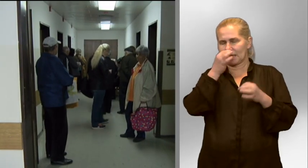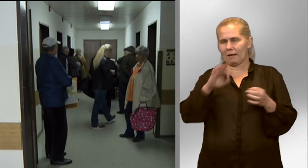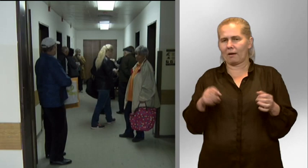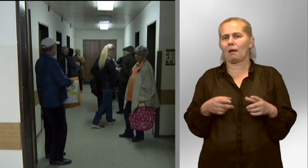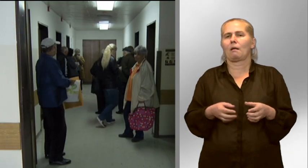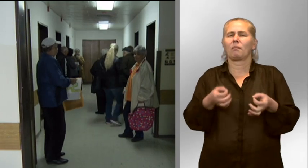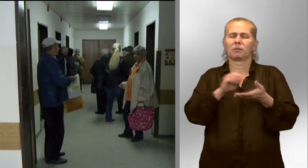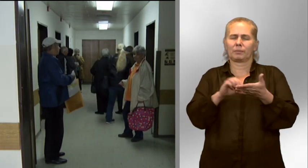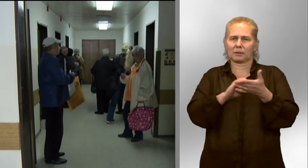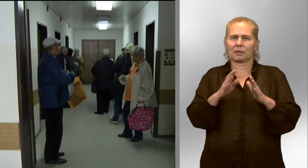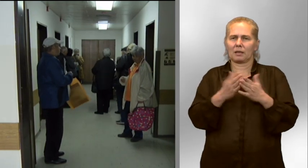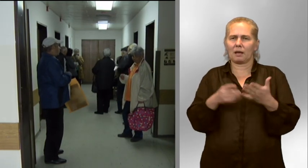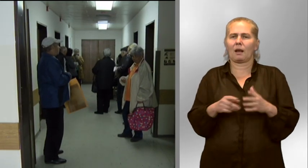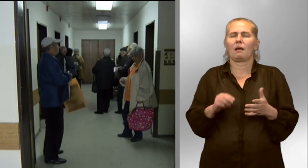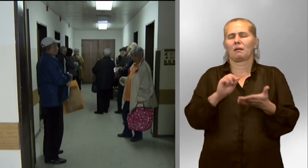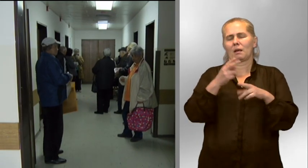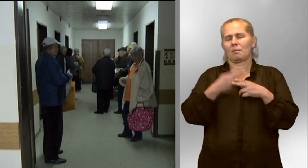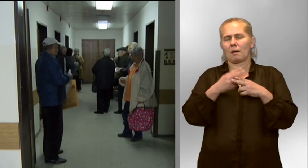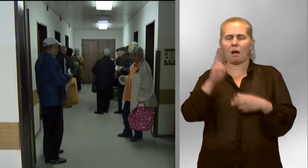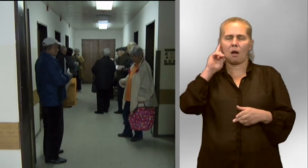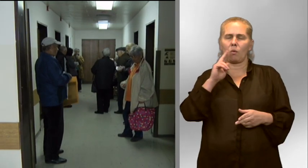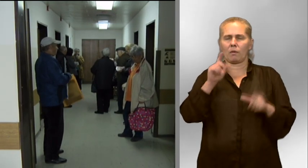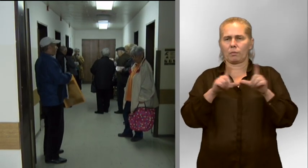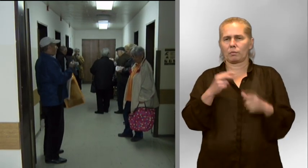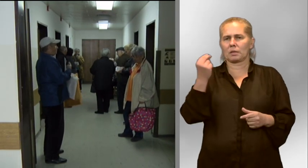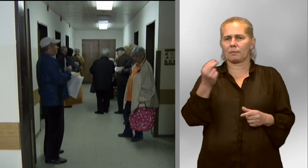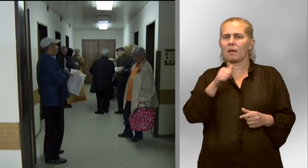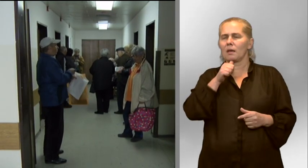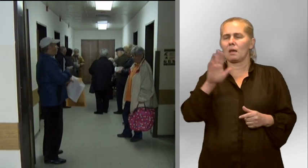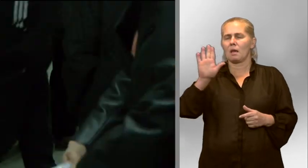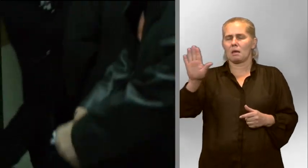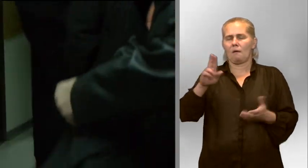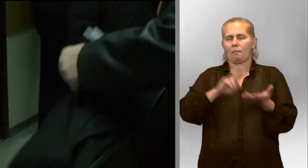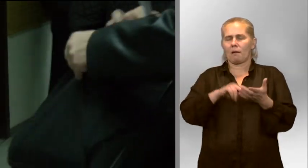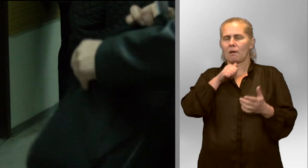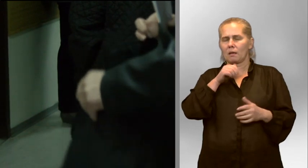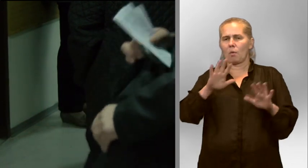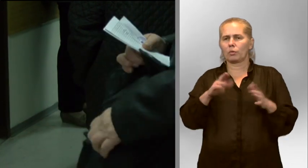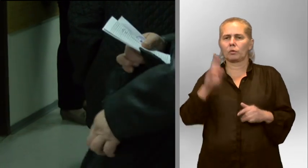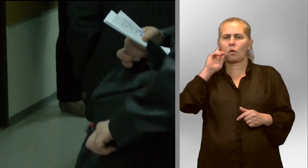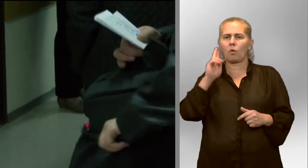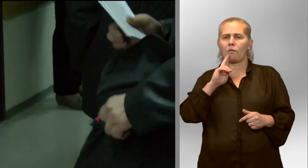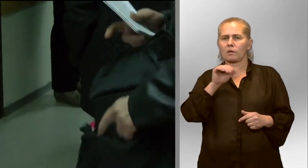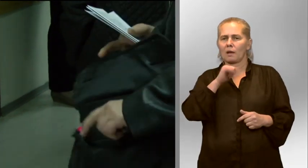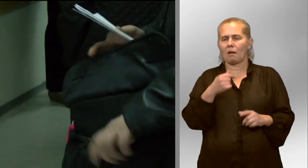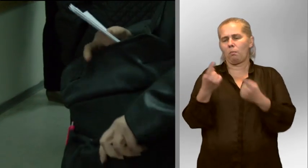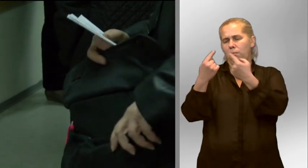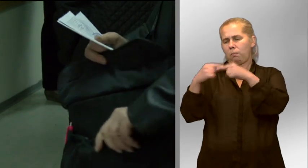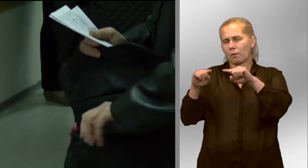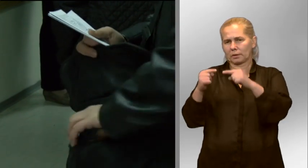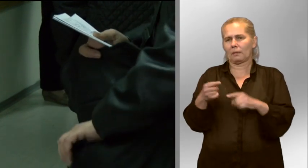Kako bliže pojašnjava Mile Crevar, autor stručne literature naslovljene Gluvi u Srbiji, njihova prava i